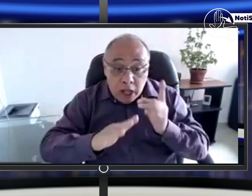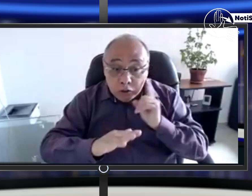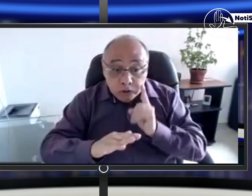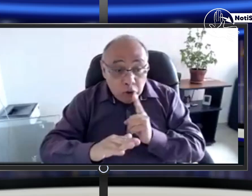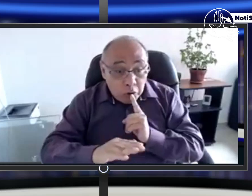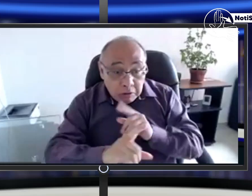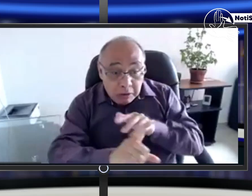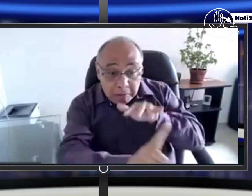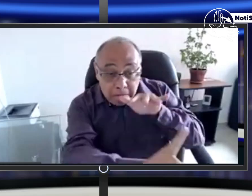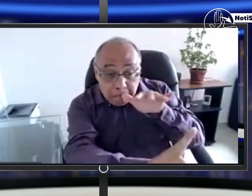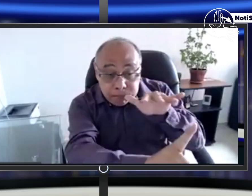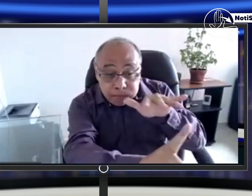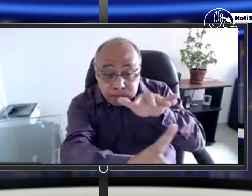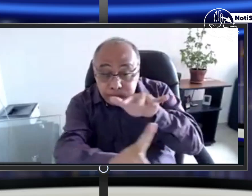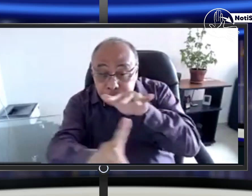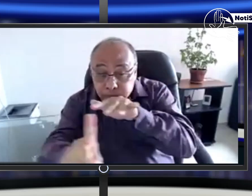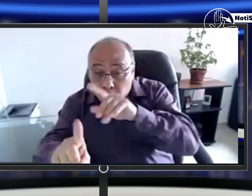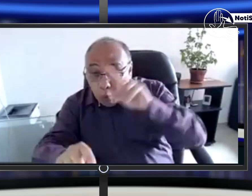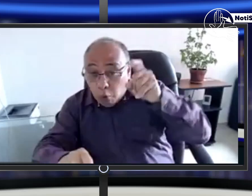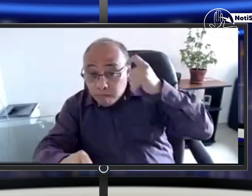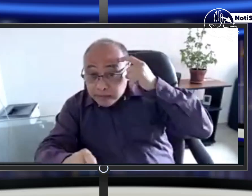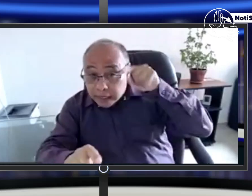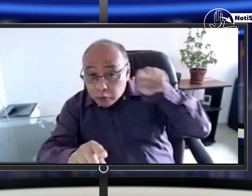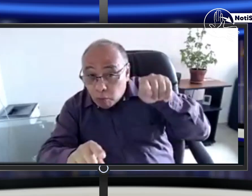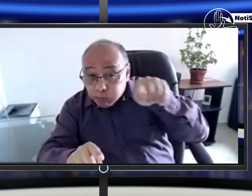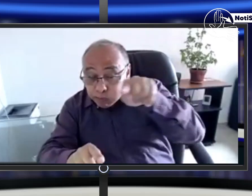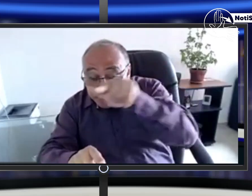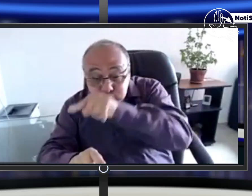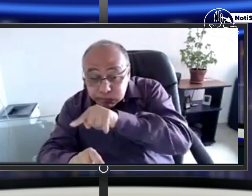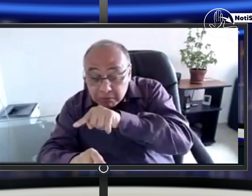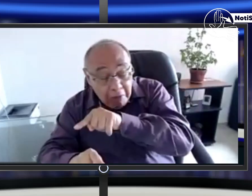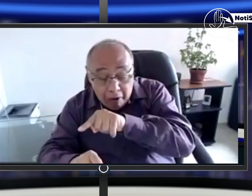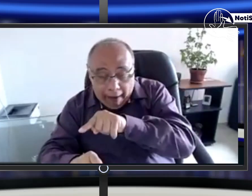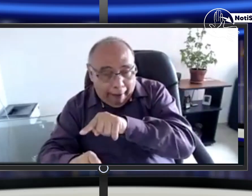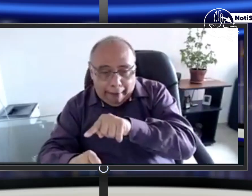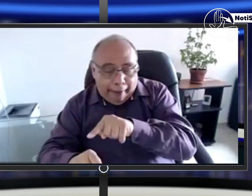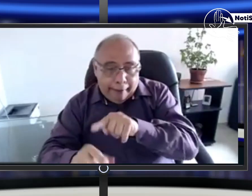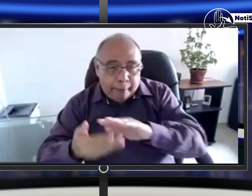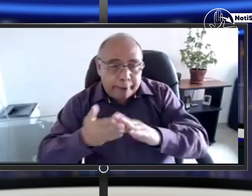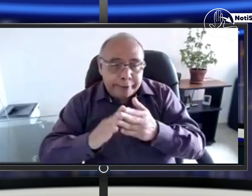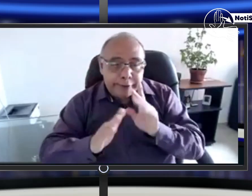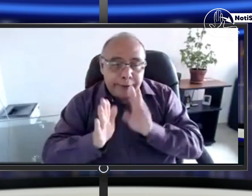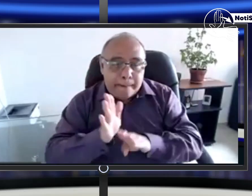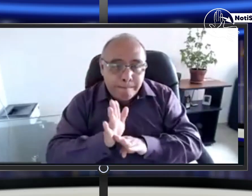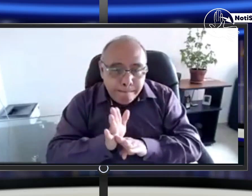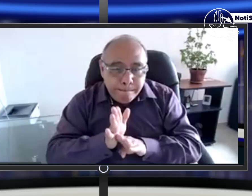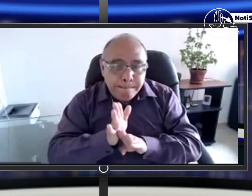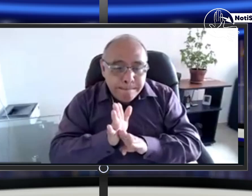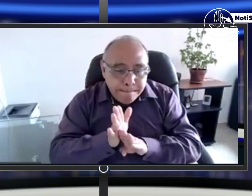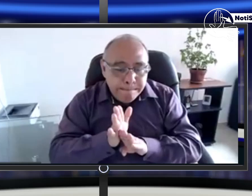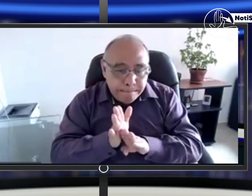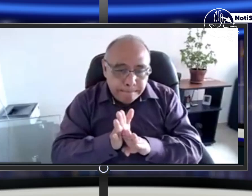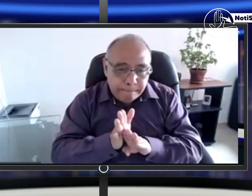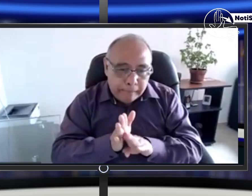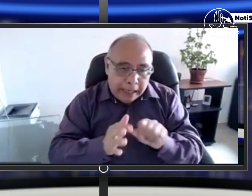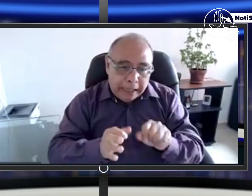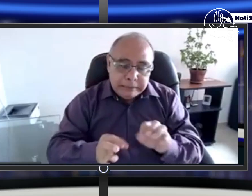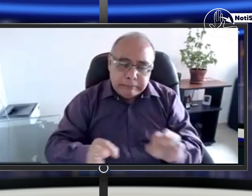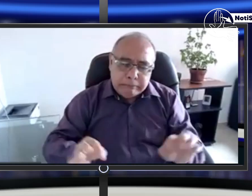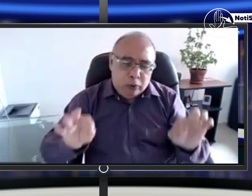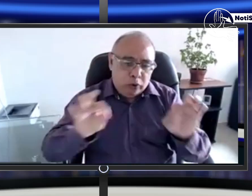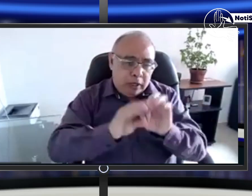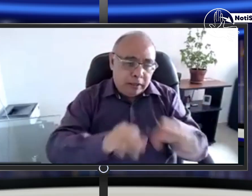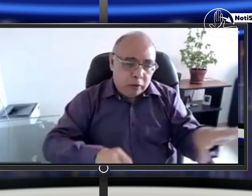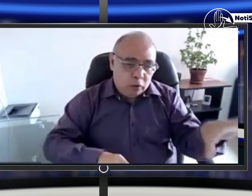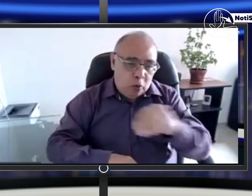se hace este tipo de incidencia desde la participación, cómo hacer incidencia con los gobiernos, porque muchas